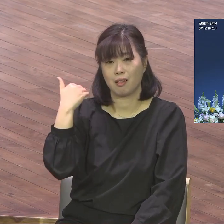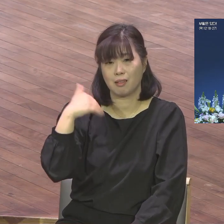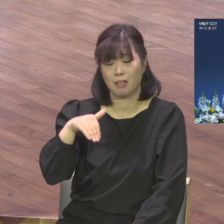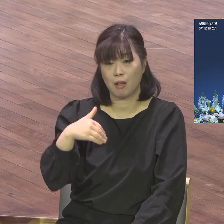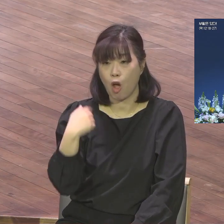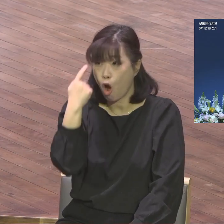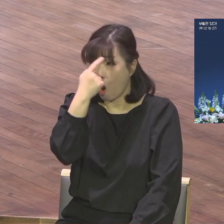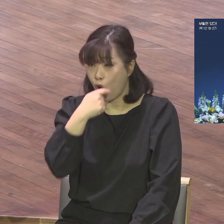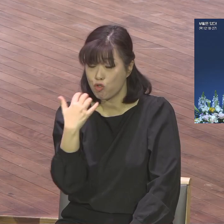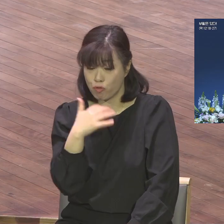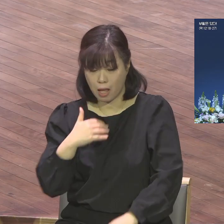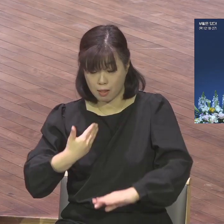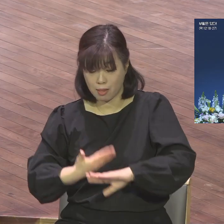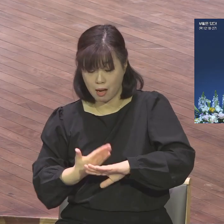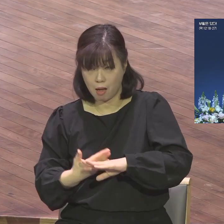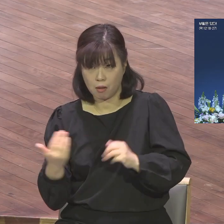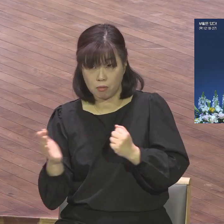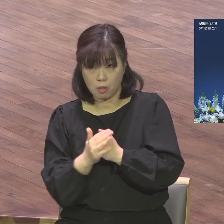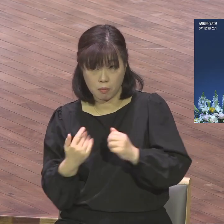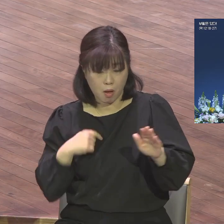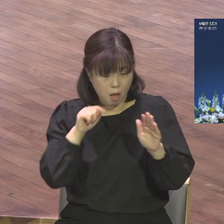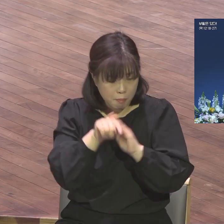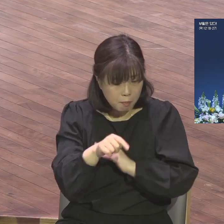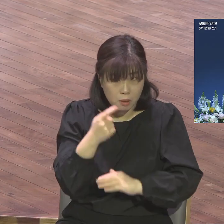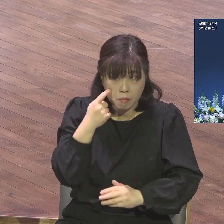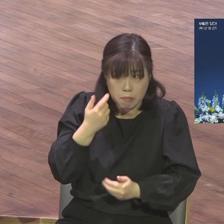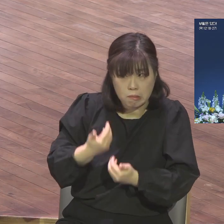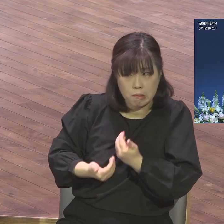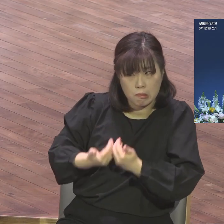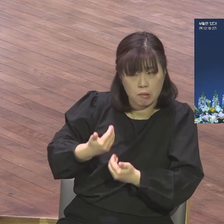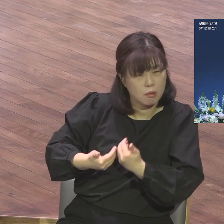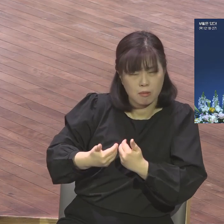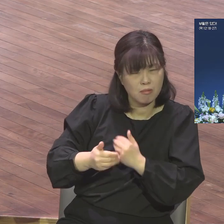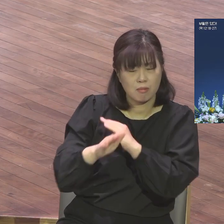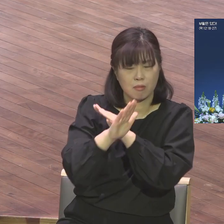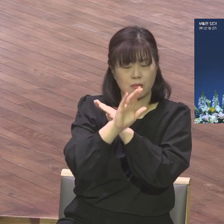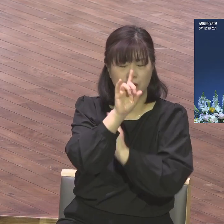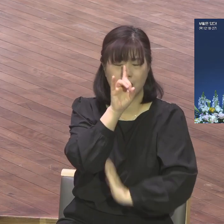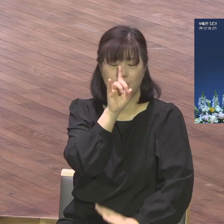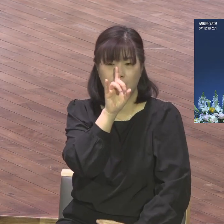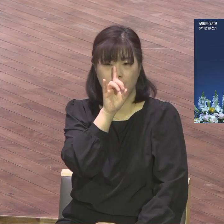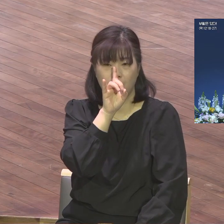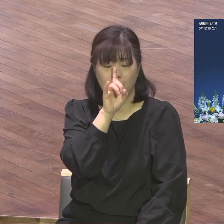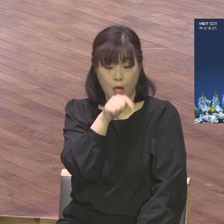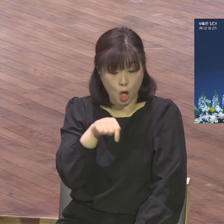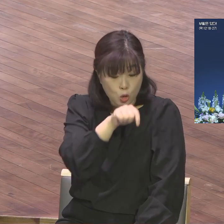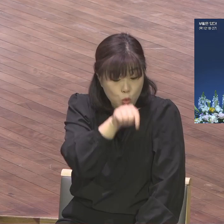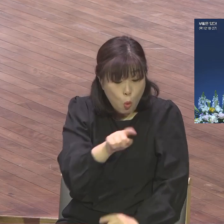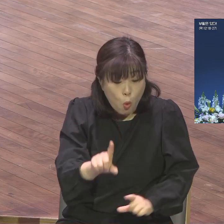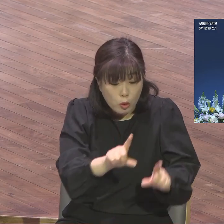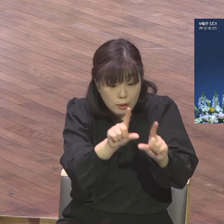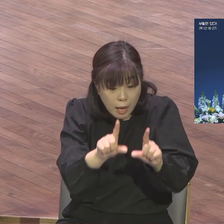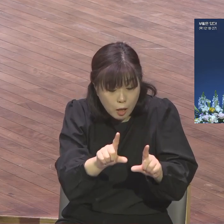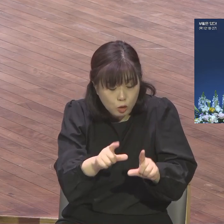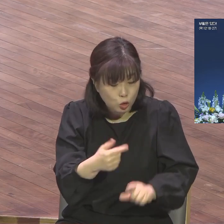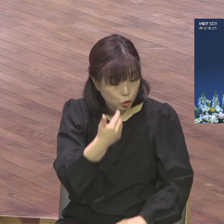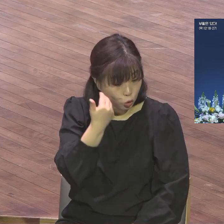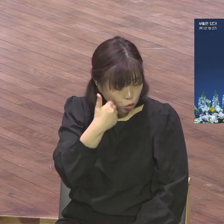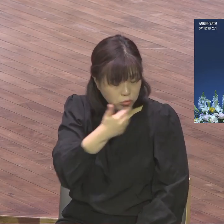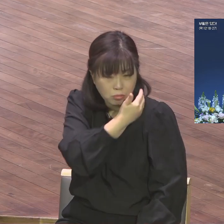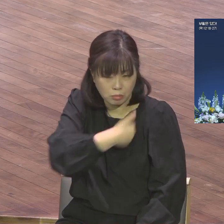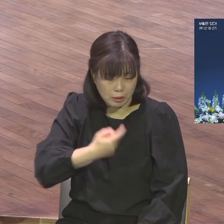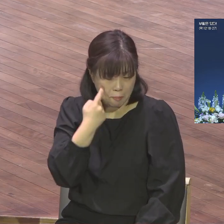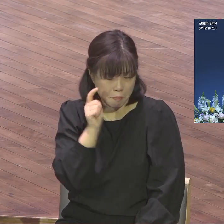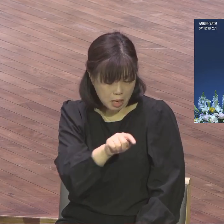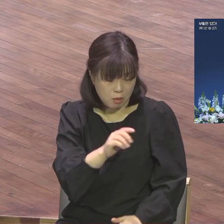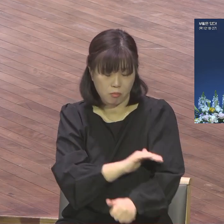다르니까 우리가 가면 금방 평안하잖아요. 마가다라방 전략, 마가다라방 전략. 그래서 우리 교회가